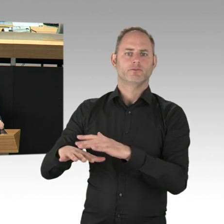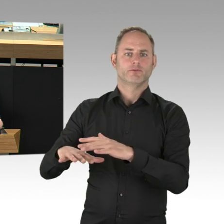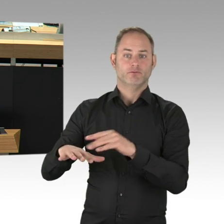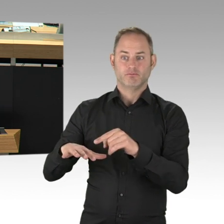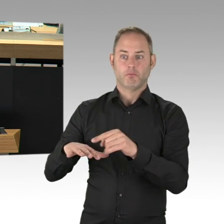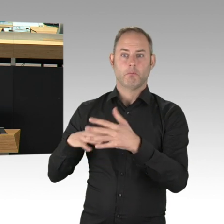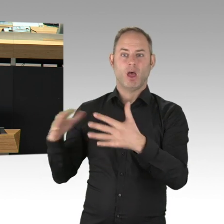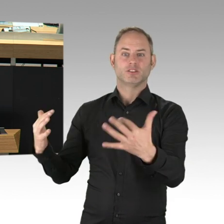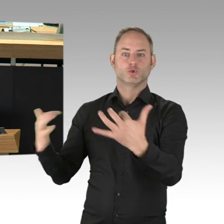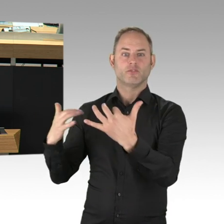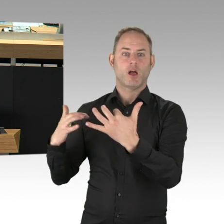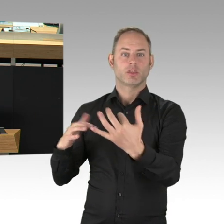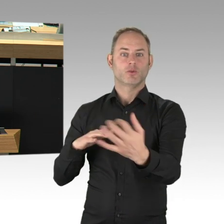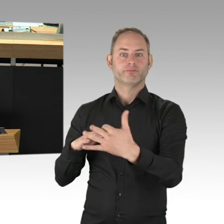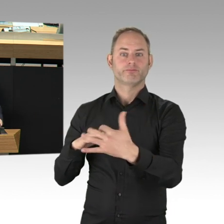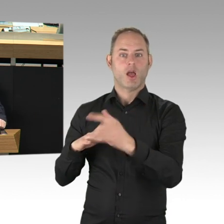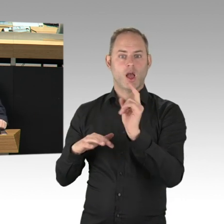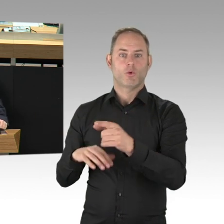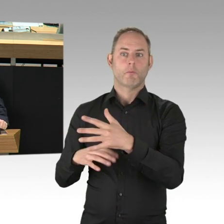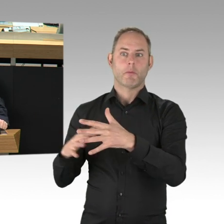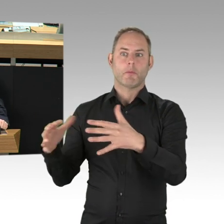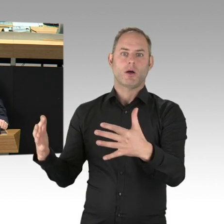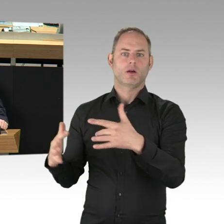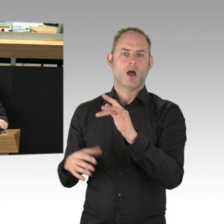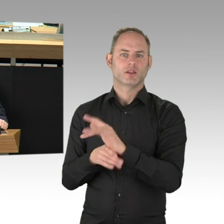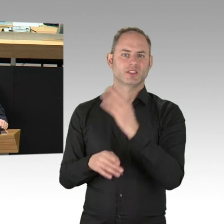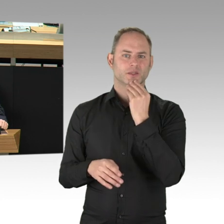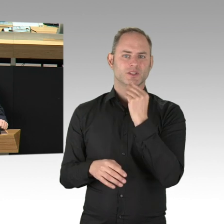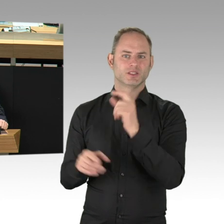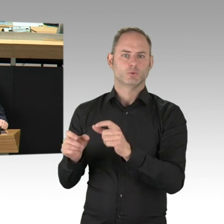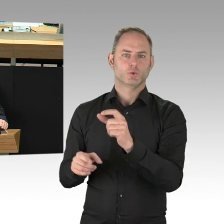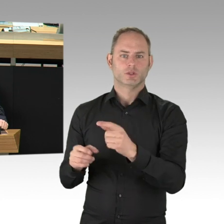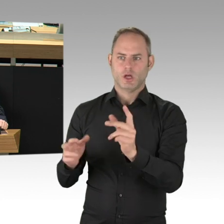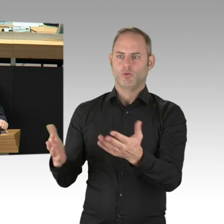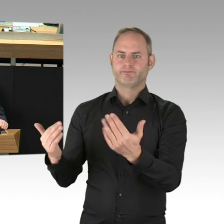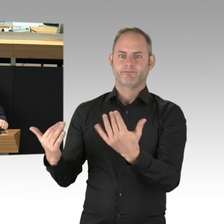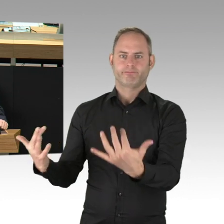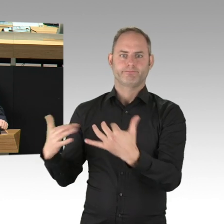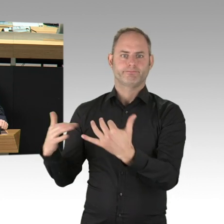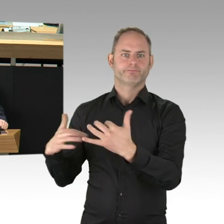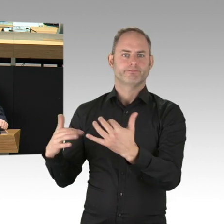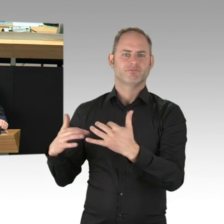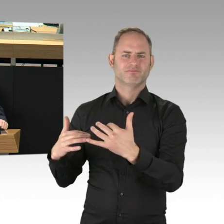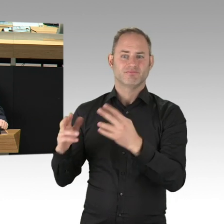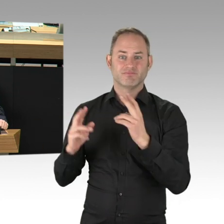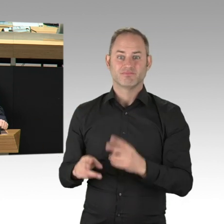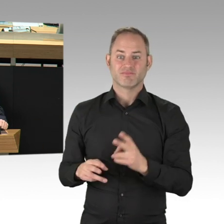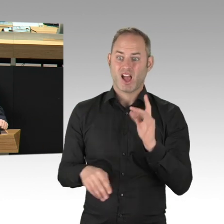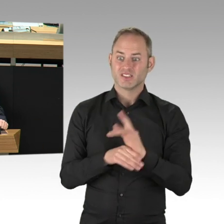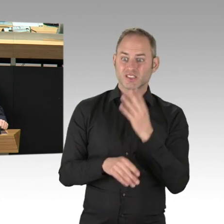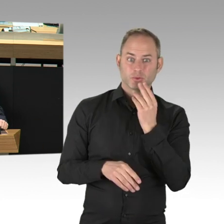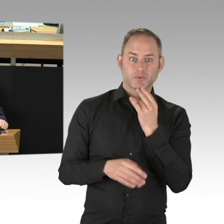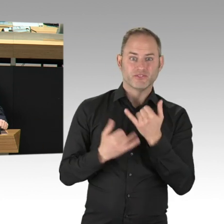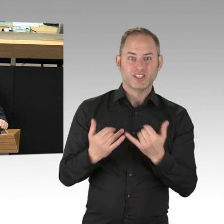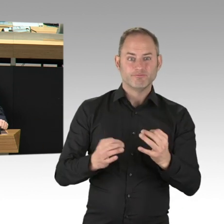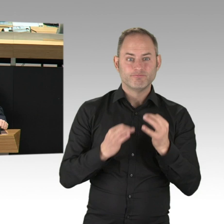Feigheit. 2018 warnte der Simon Wiesenthal-Sender, antijüdische und anti-israelische Demonstrationen häufen sich aktuell